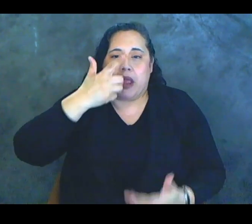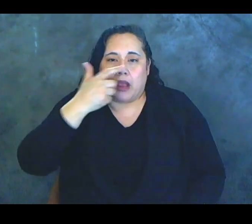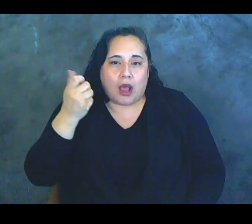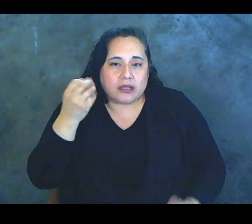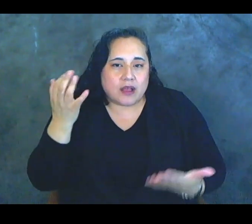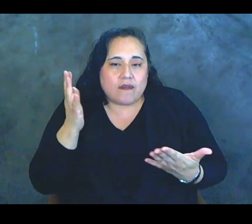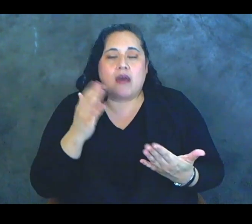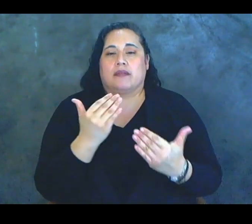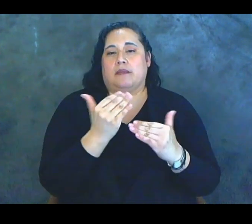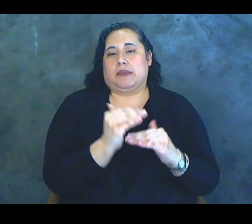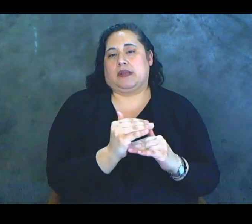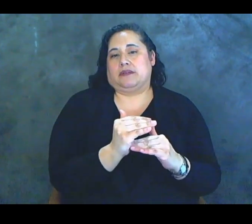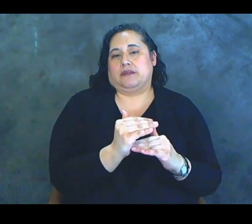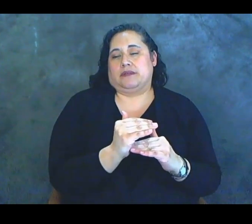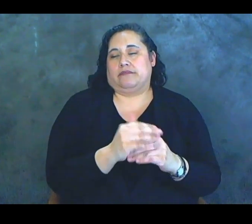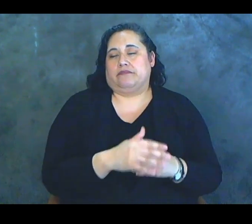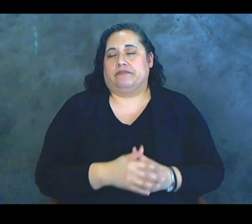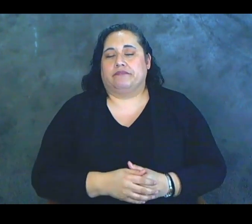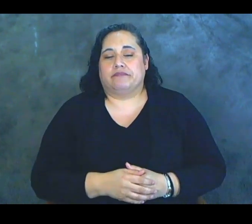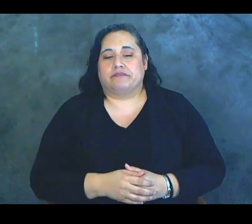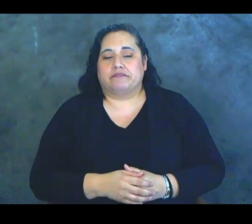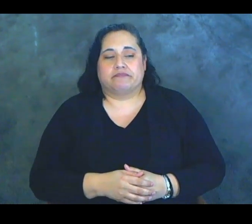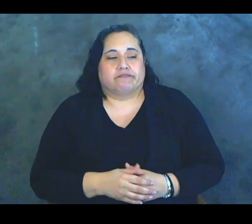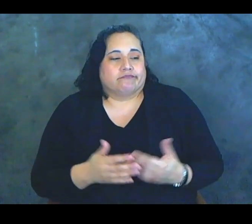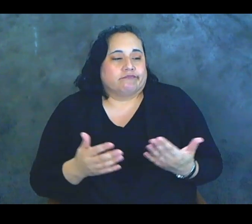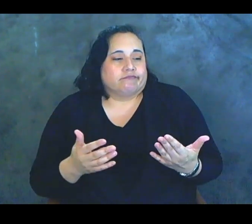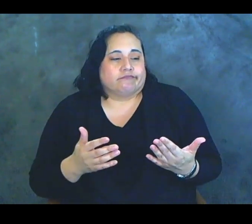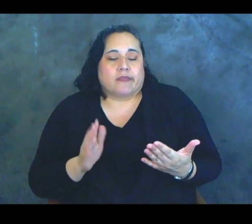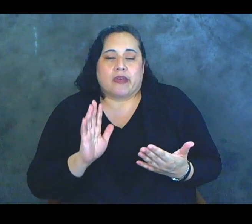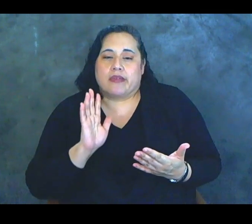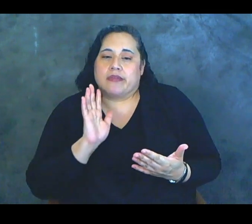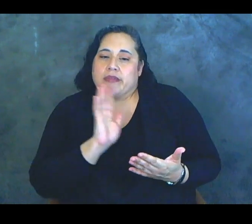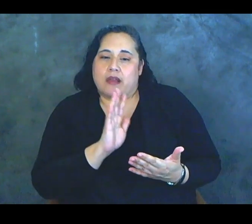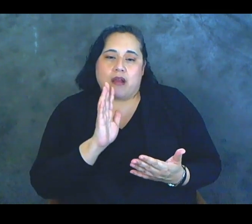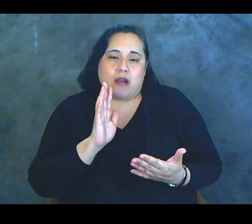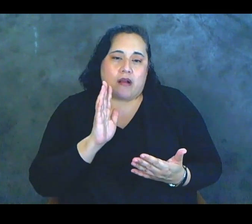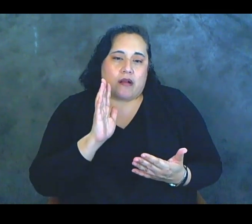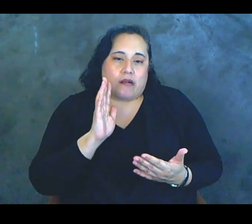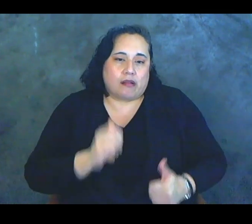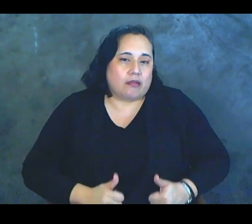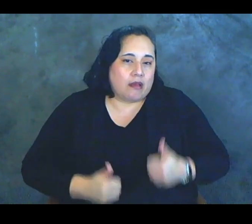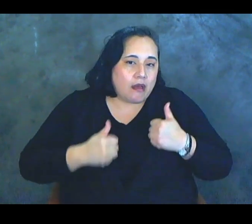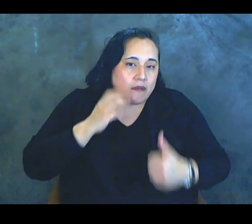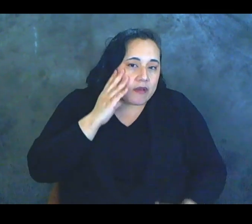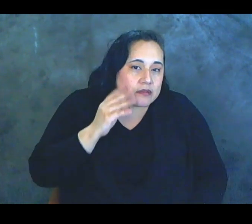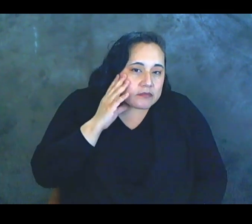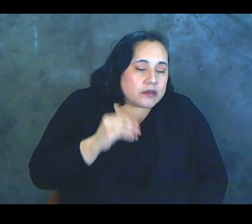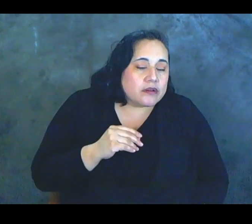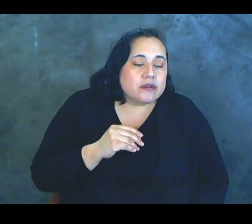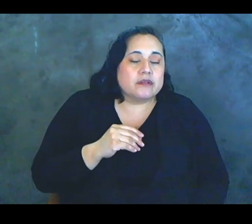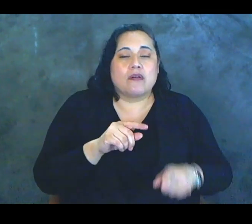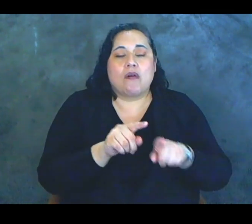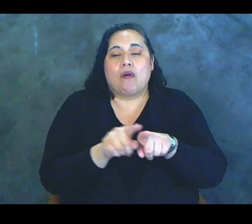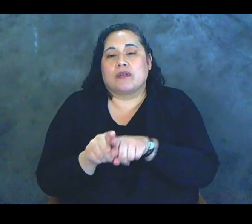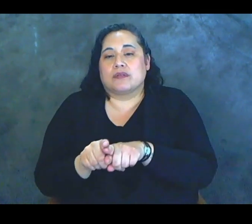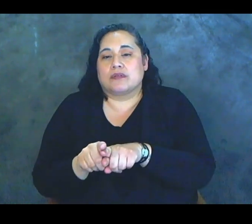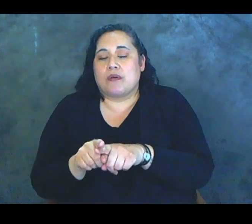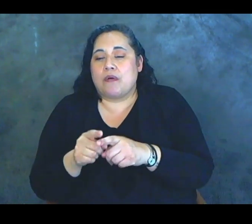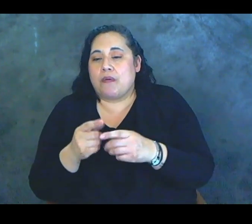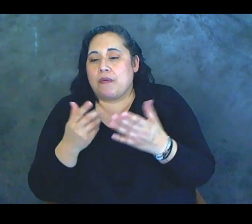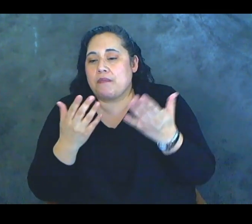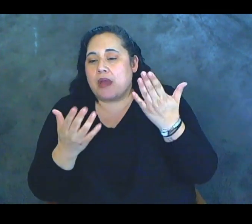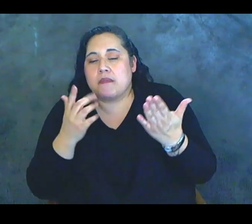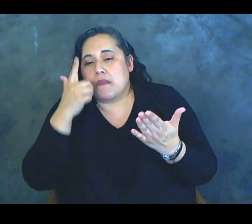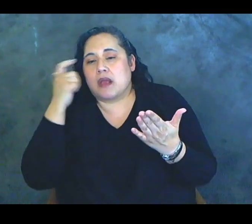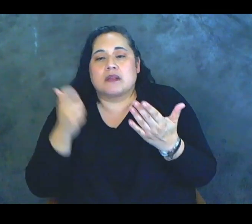limitación, su base experiencial y también la intolerancia de la mayoría